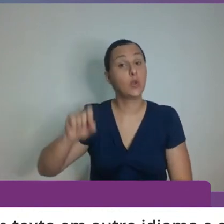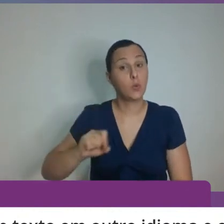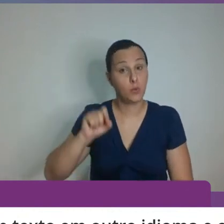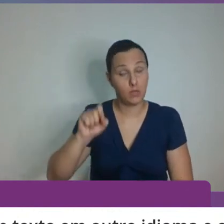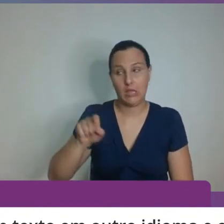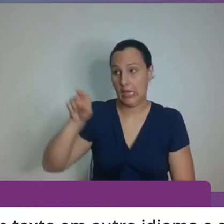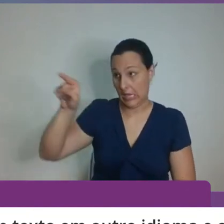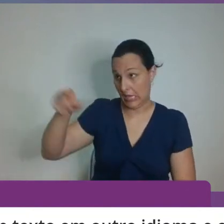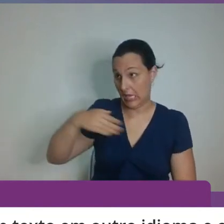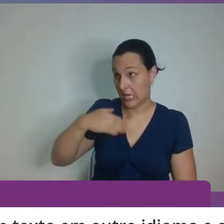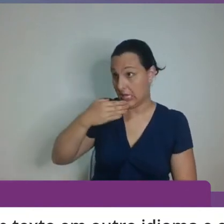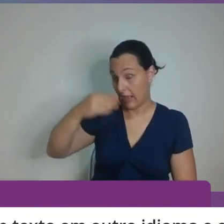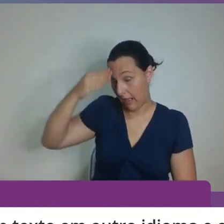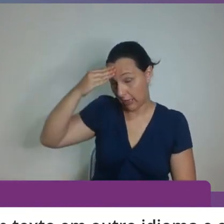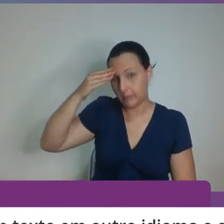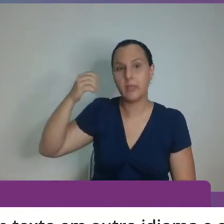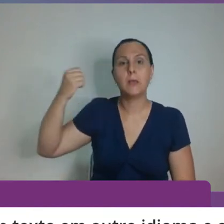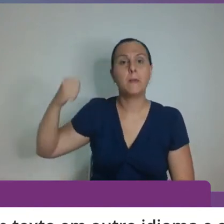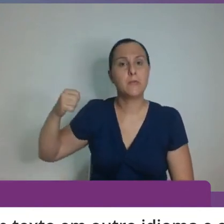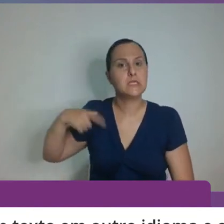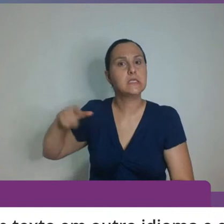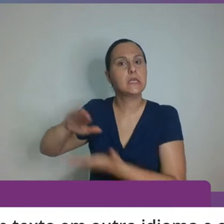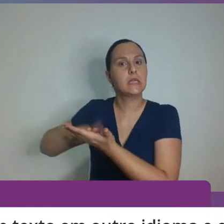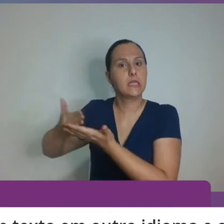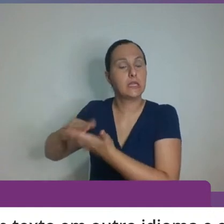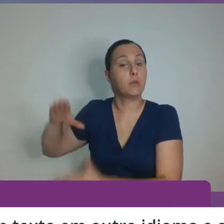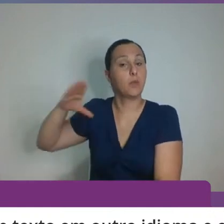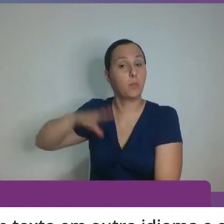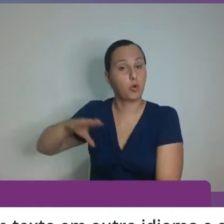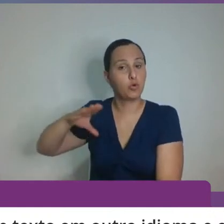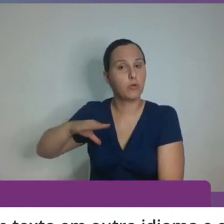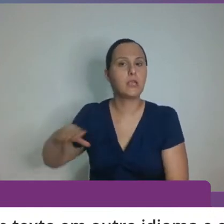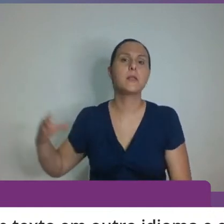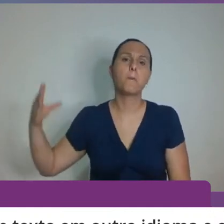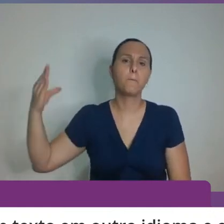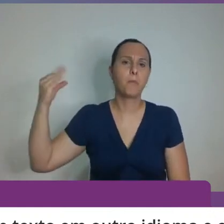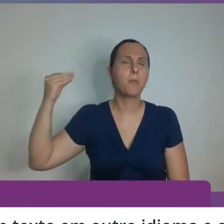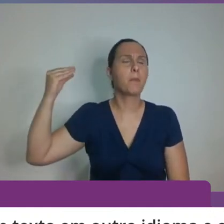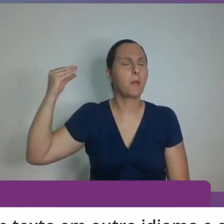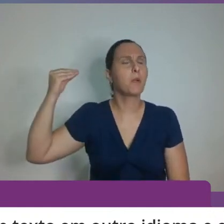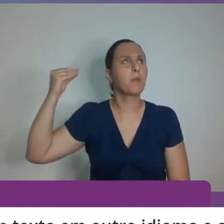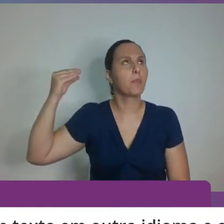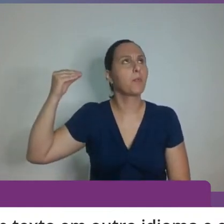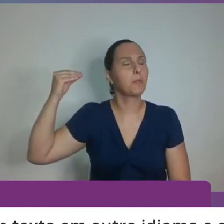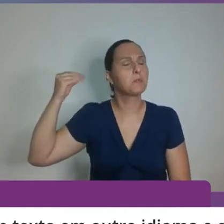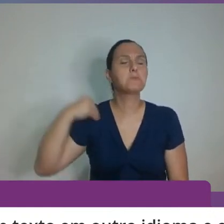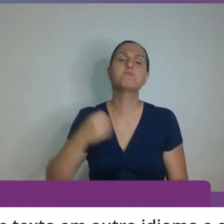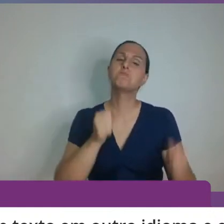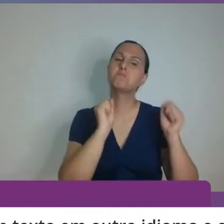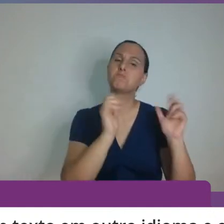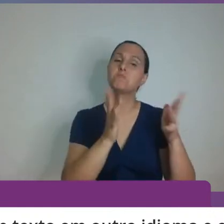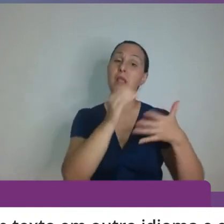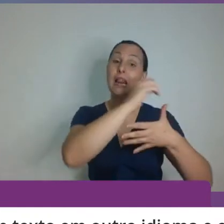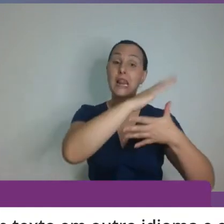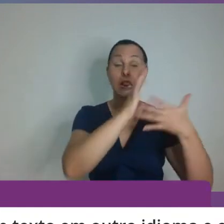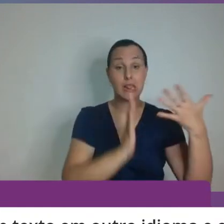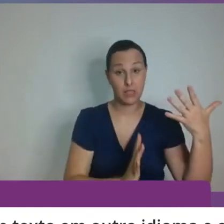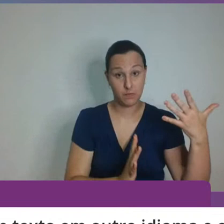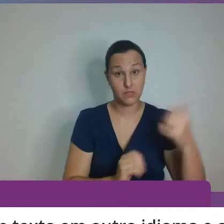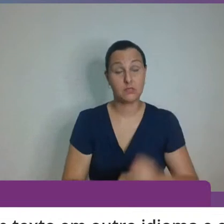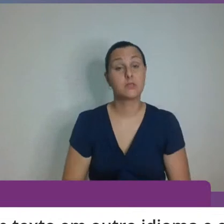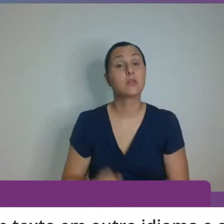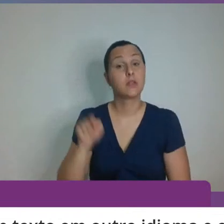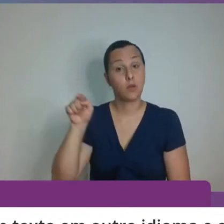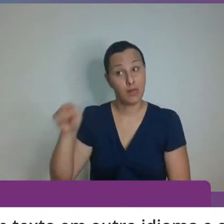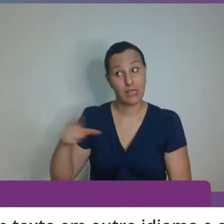eu vou pegar essa interpretação de português e levar para Libras. Então, é a interpretação da interpretação. Aí sim